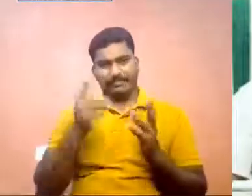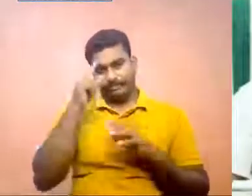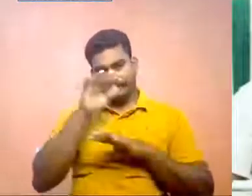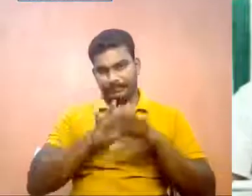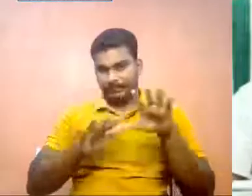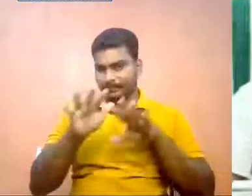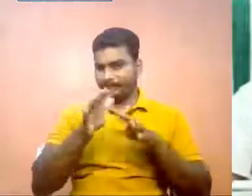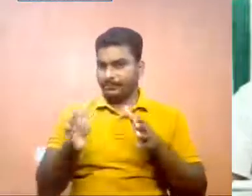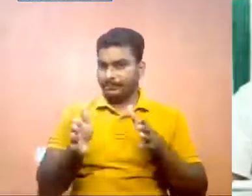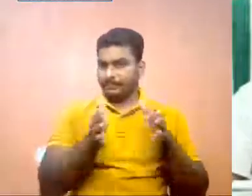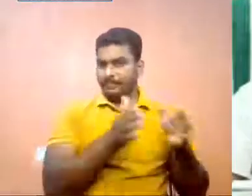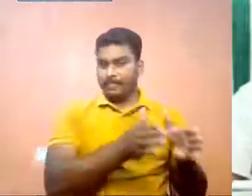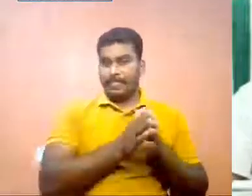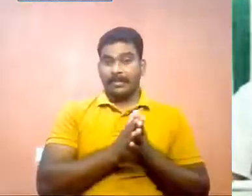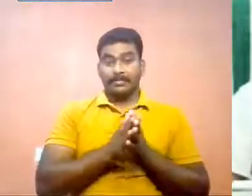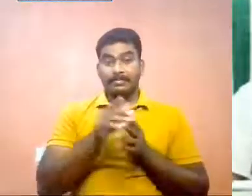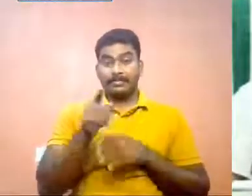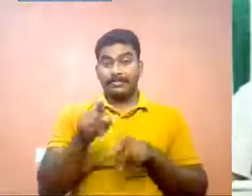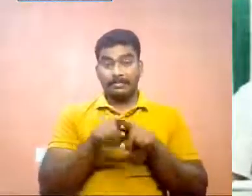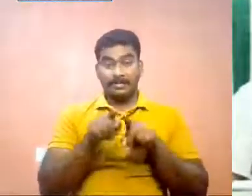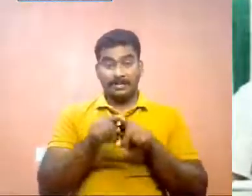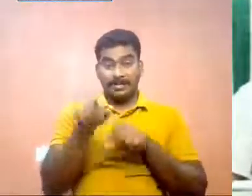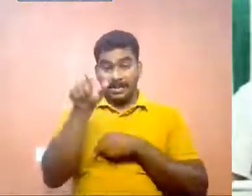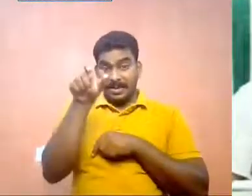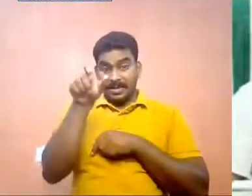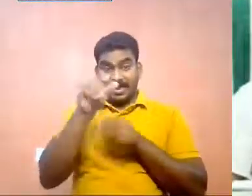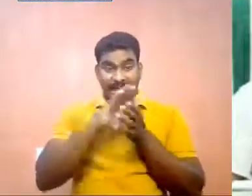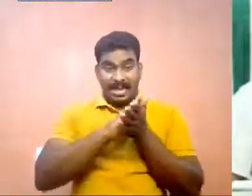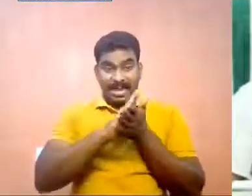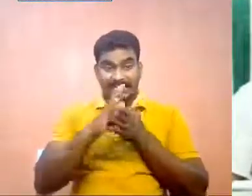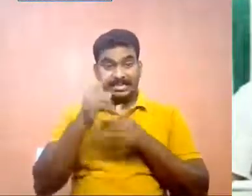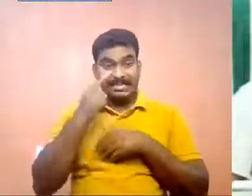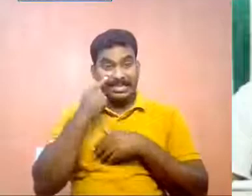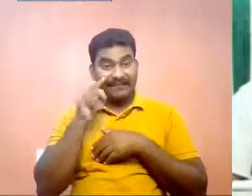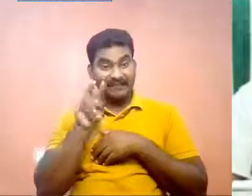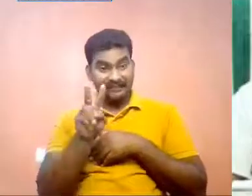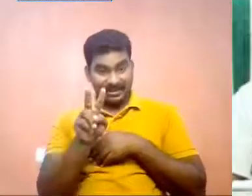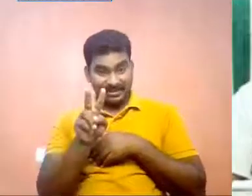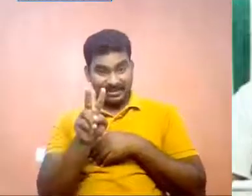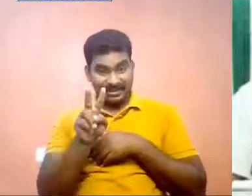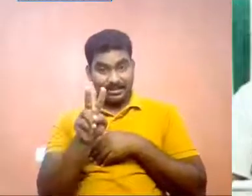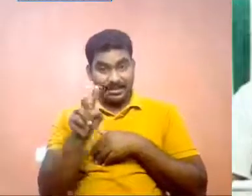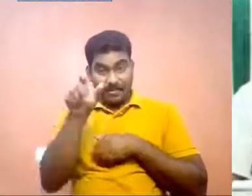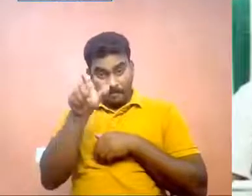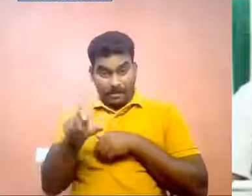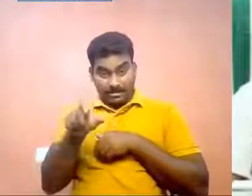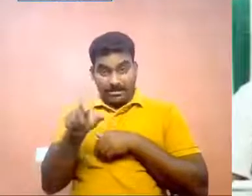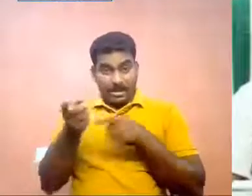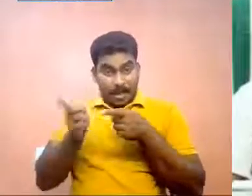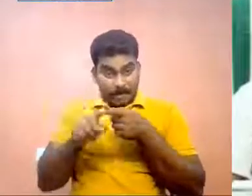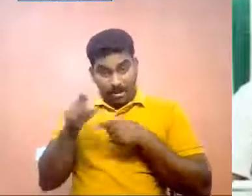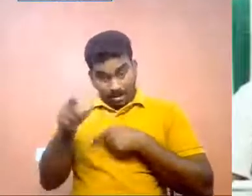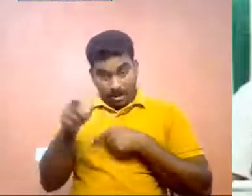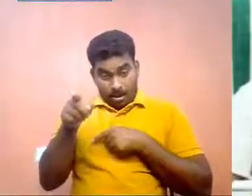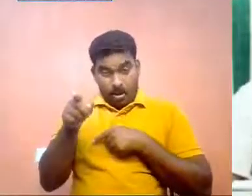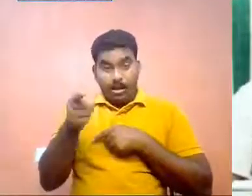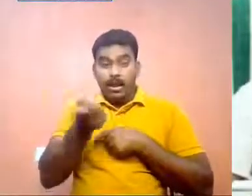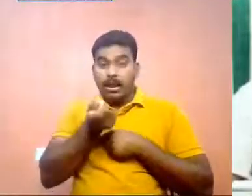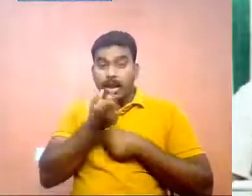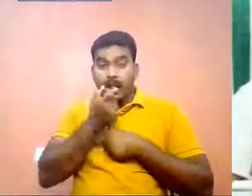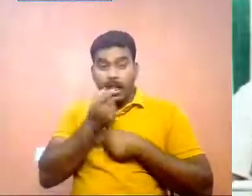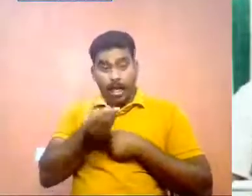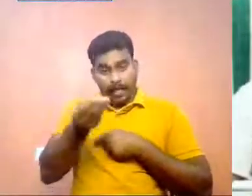HIV ബാധിതർക്കുള്ള മരുന്ന് ഇപ്പോൾ ജില്ലാ ആശുപത്രികളിൽ നിന്നാണ് നൽകുന്നത്.